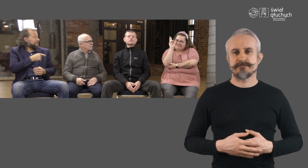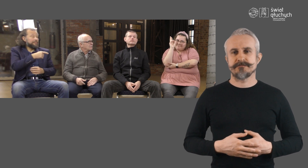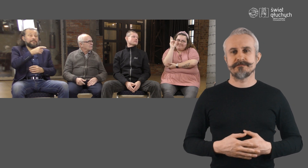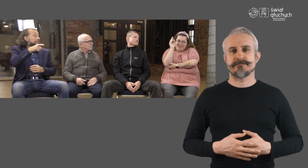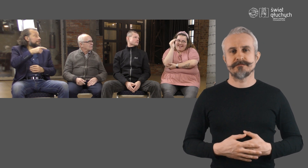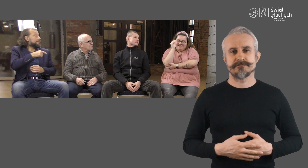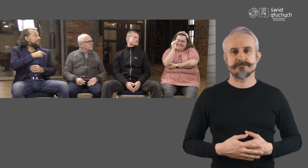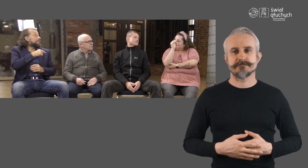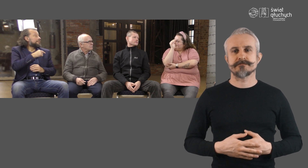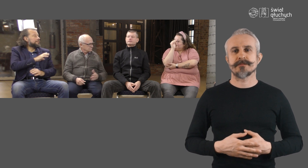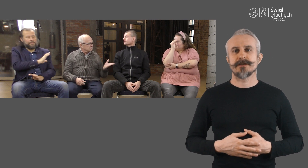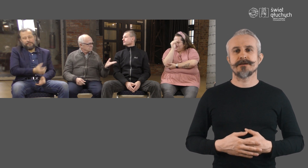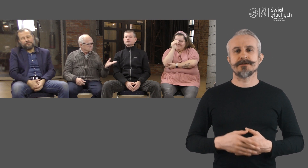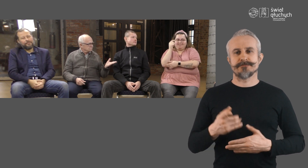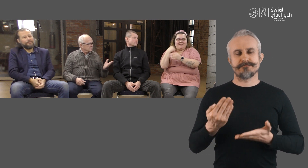się i...